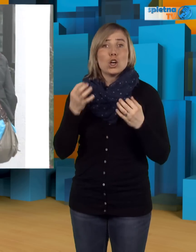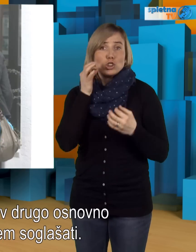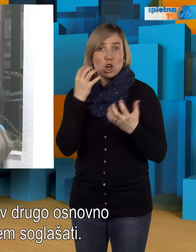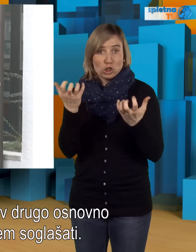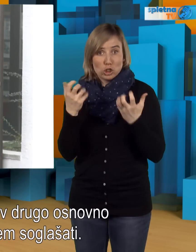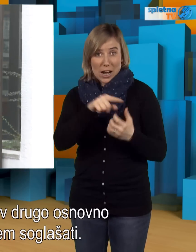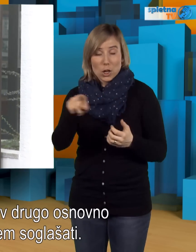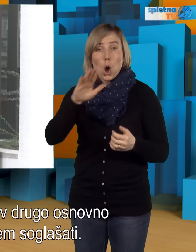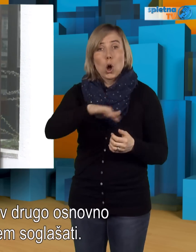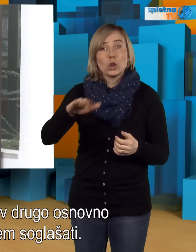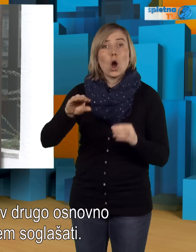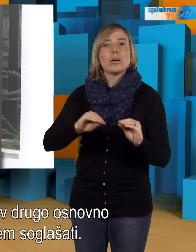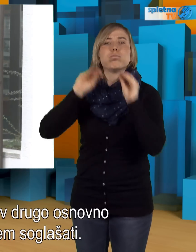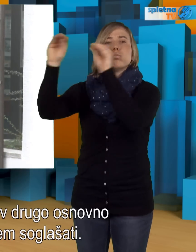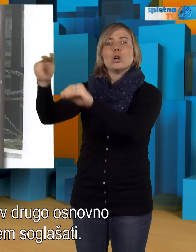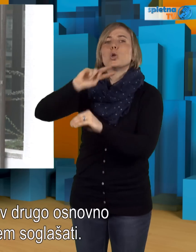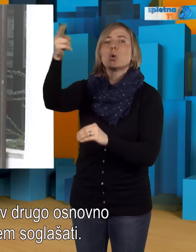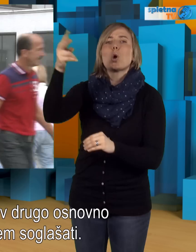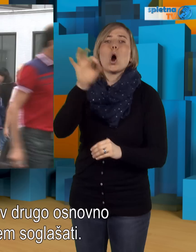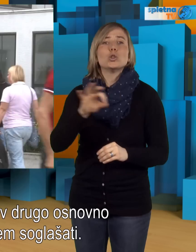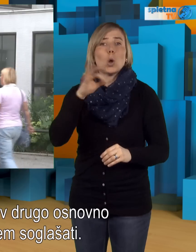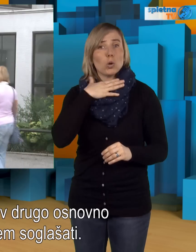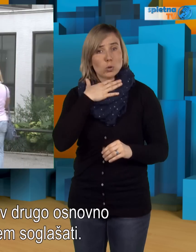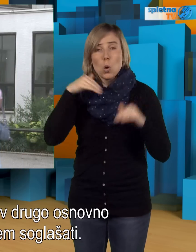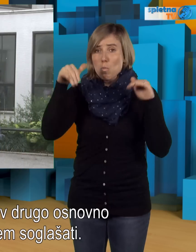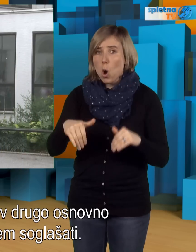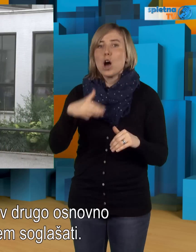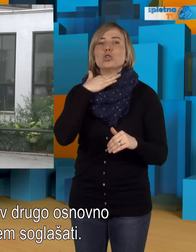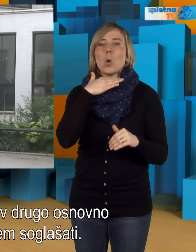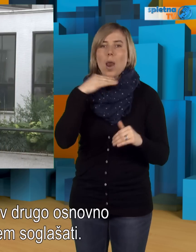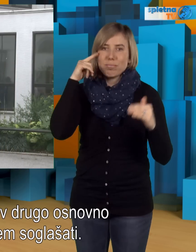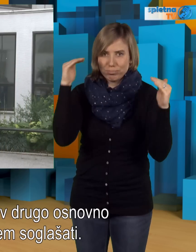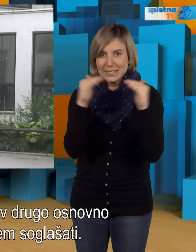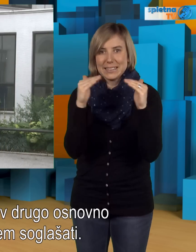Če želi otroka vpisati v drugo osnovno šolo, mora šola s tem soglašati.